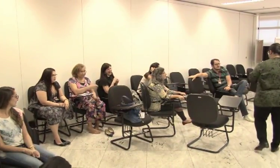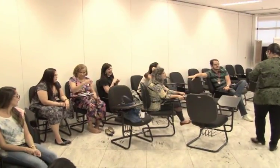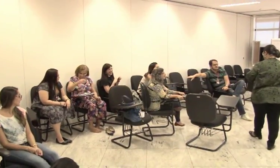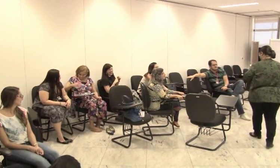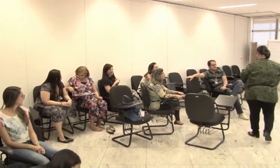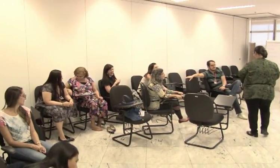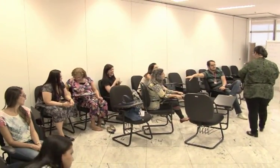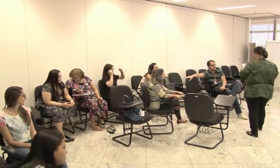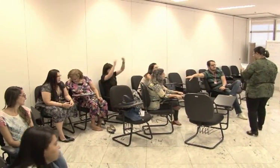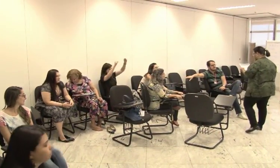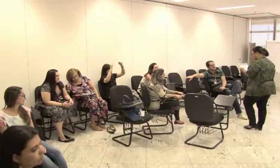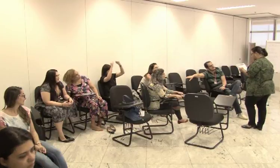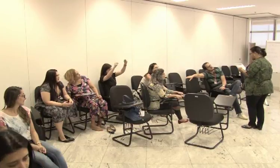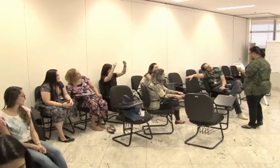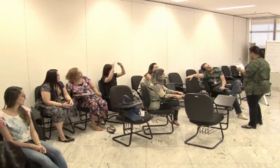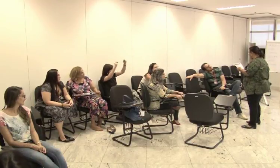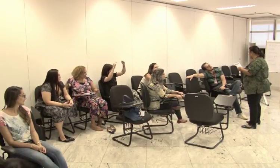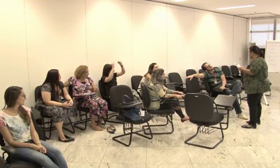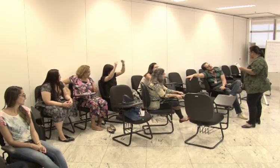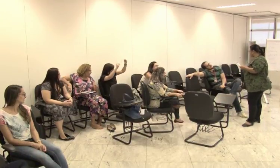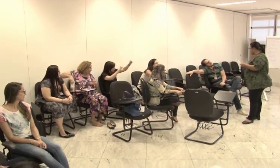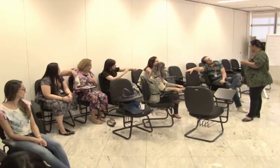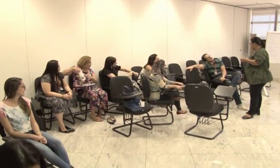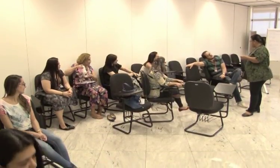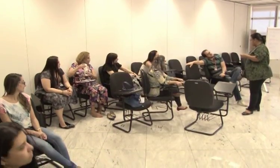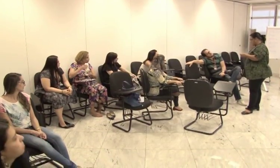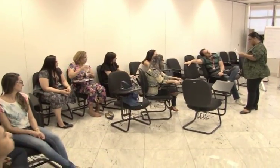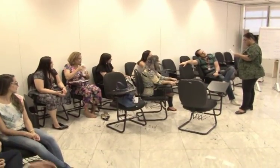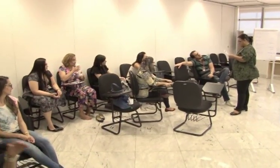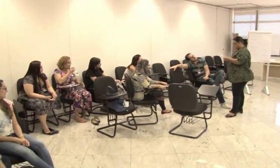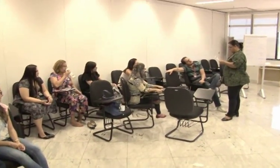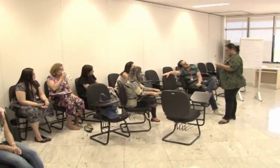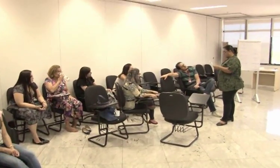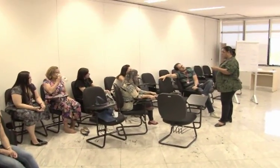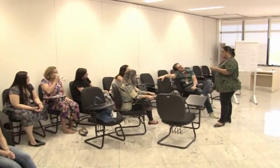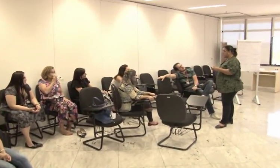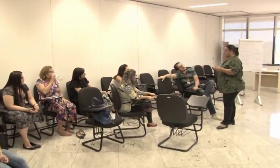E agora, do 15 ao 20. 20. Yannick.